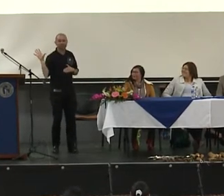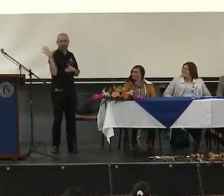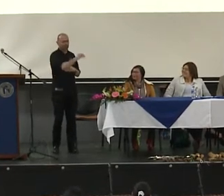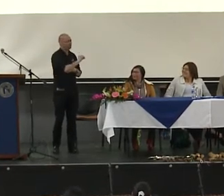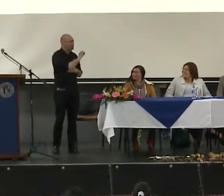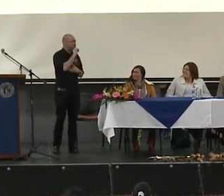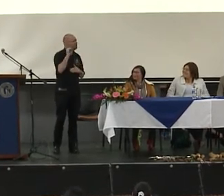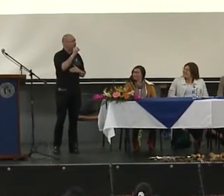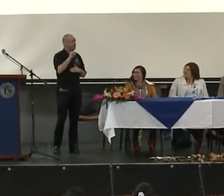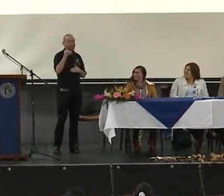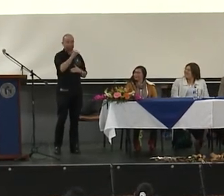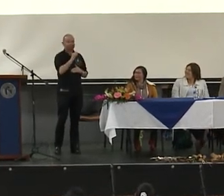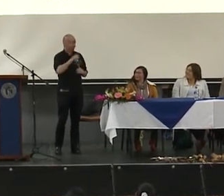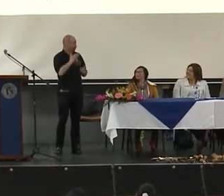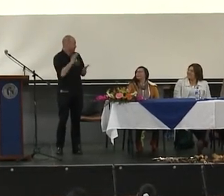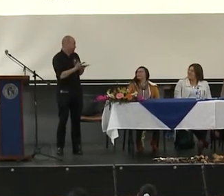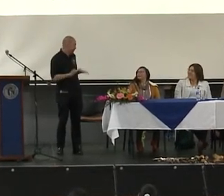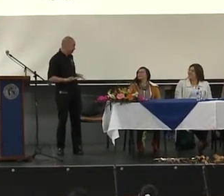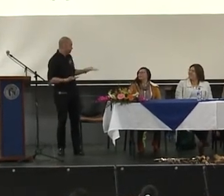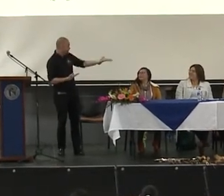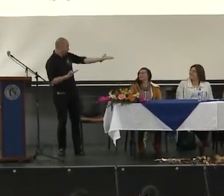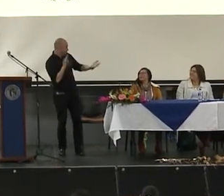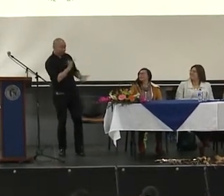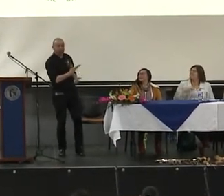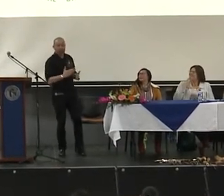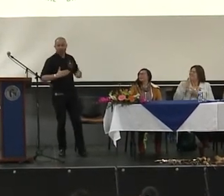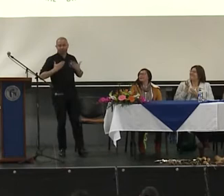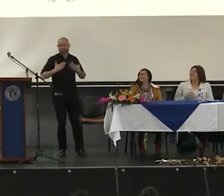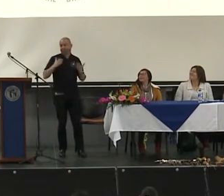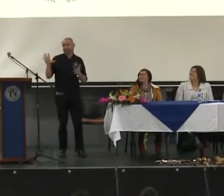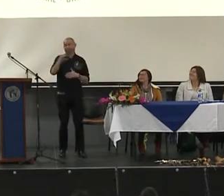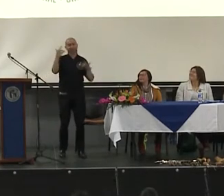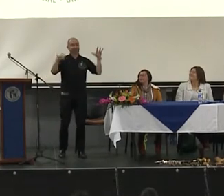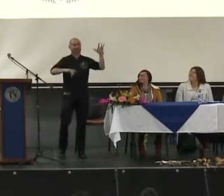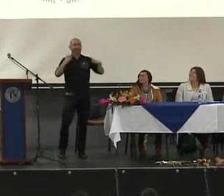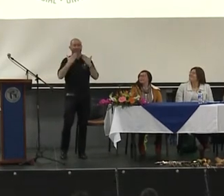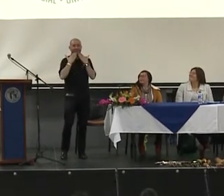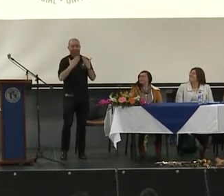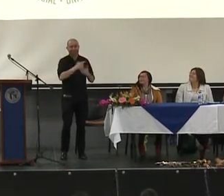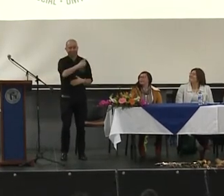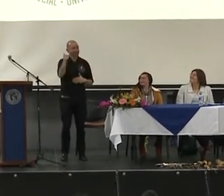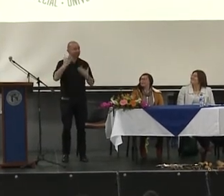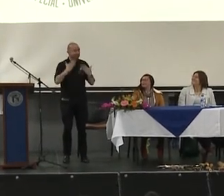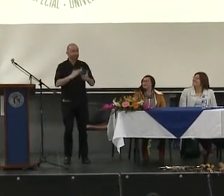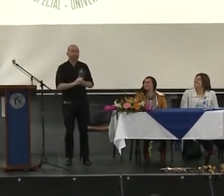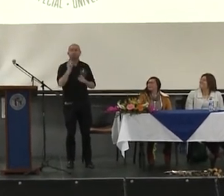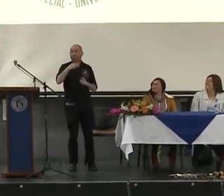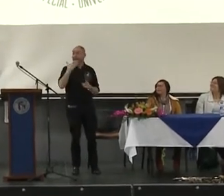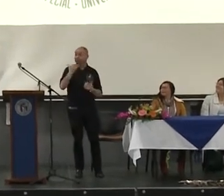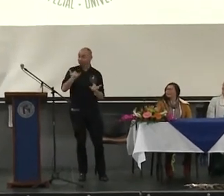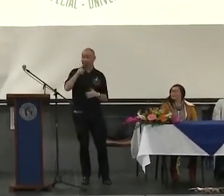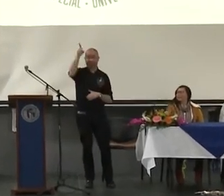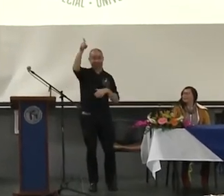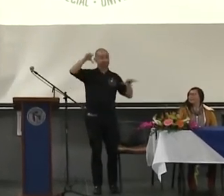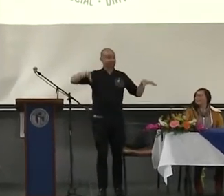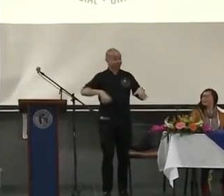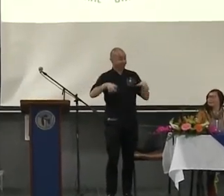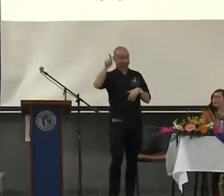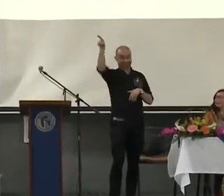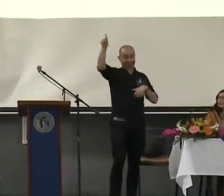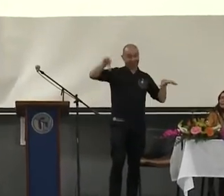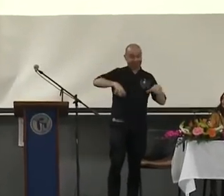buenos días para todos y todas y por supuesto buenos días y bienvenidos a quienes nos